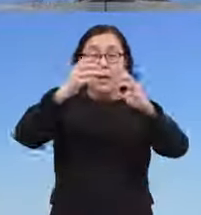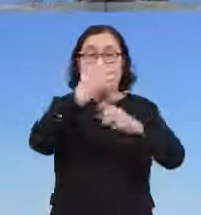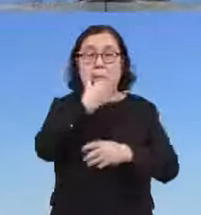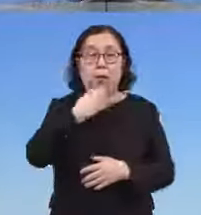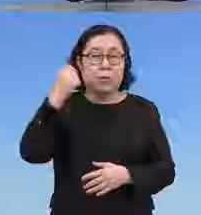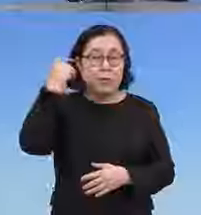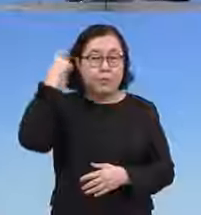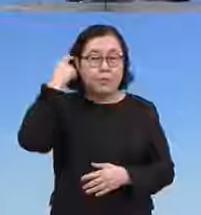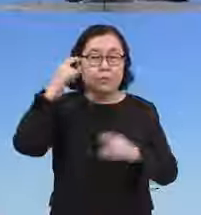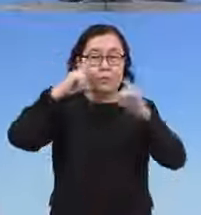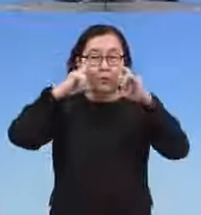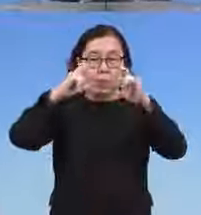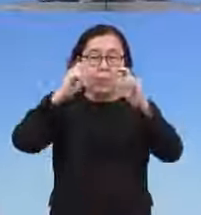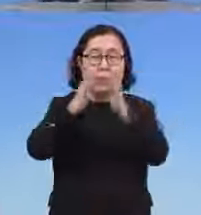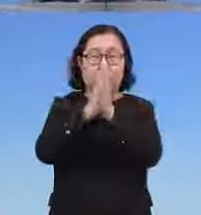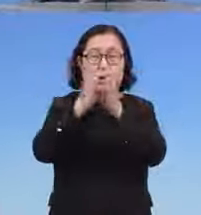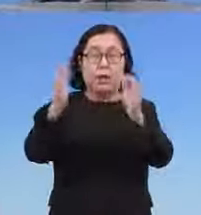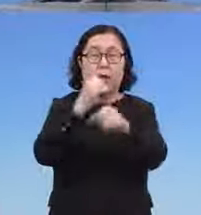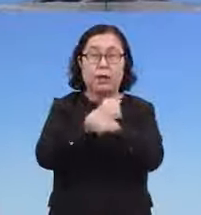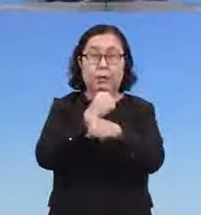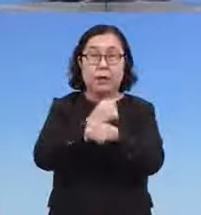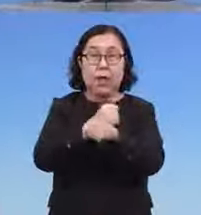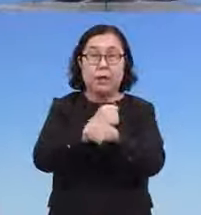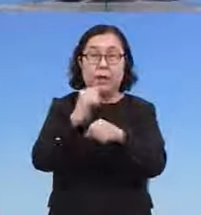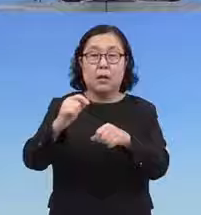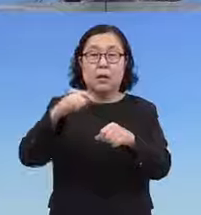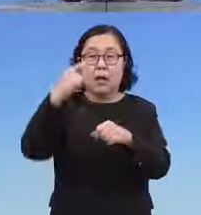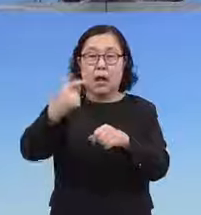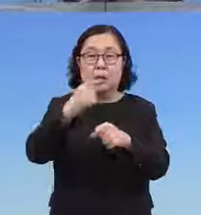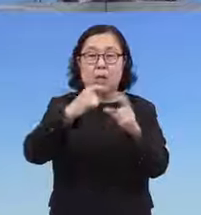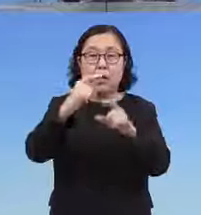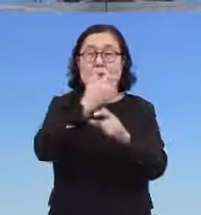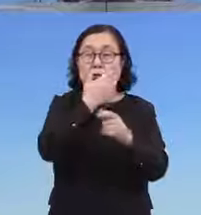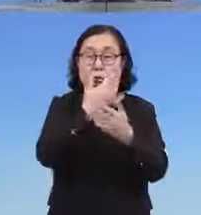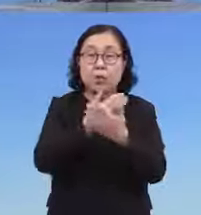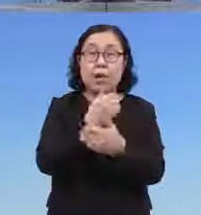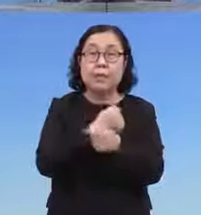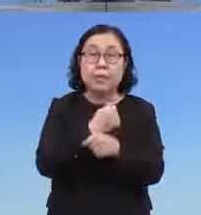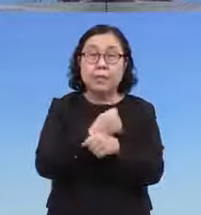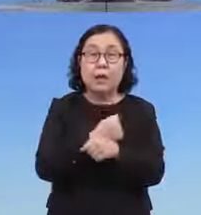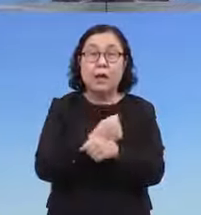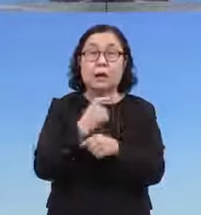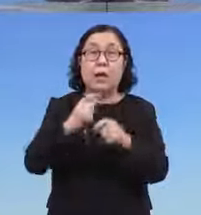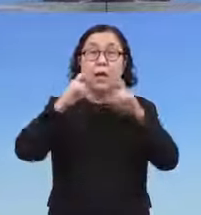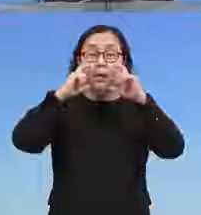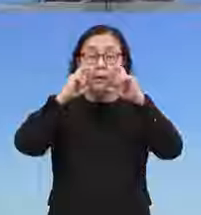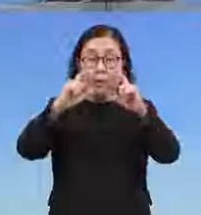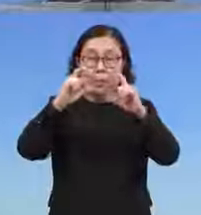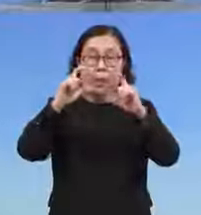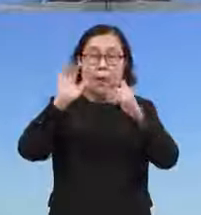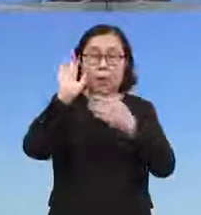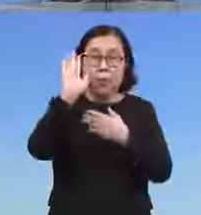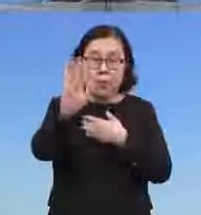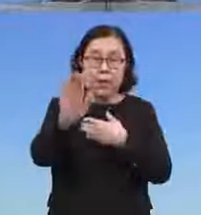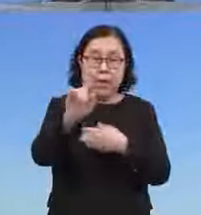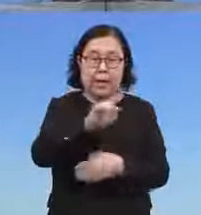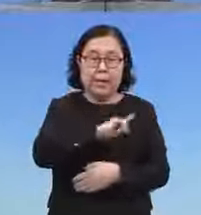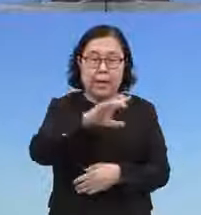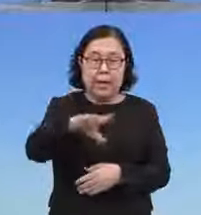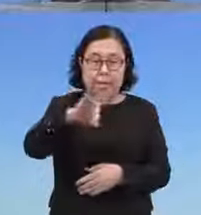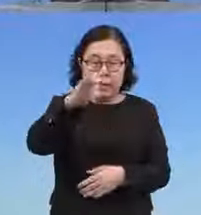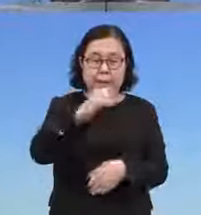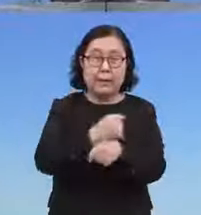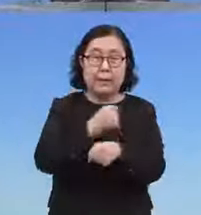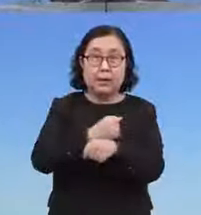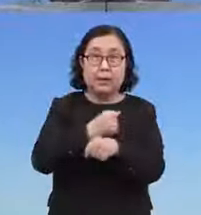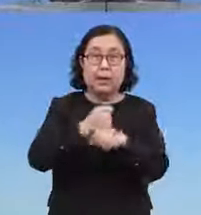선포하시는 것으로 시작을 하시는데요. 그런데 중요한 것은 그 다음입니다. 이렇게 하나님 나라 복음을 선포한 직후에 예수님이 가장